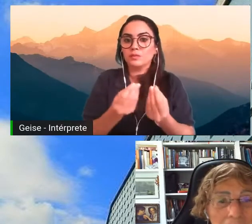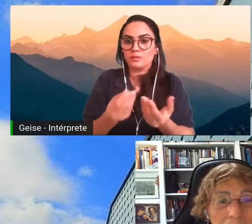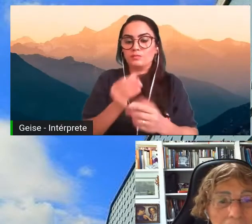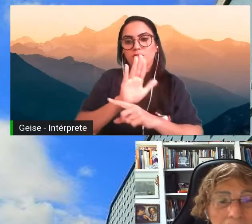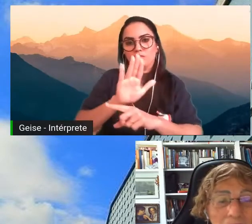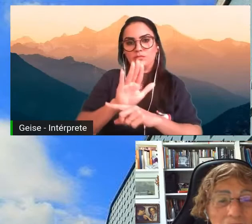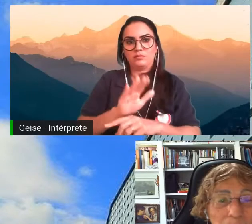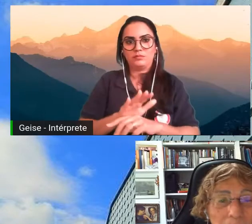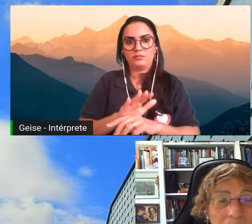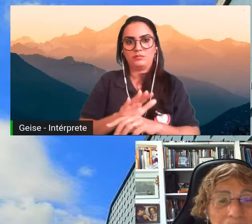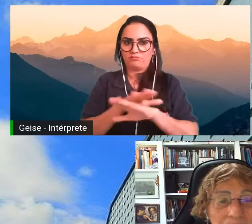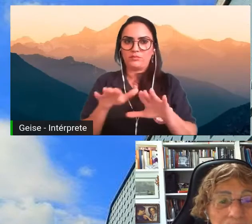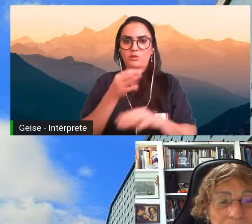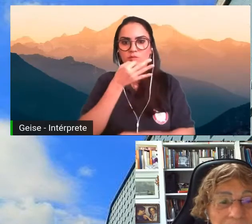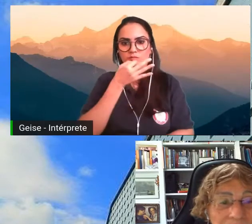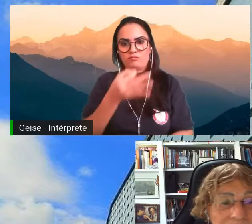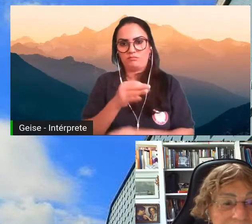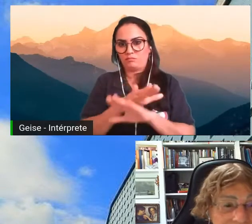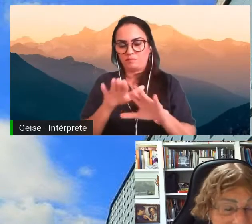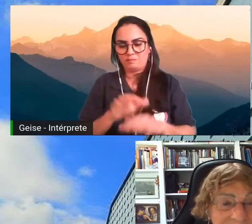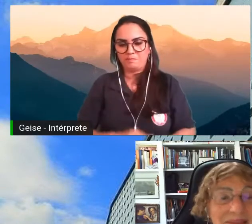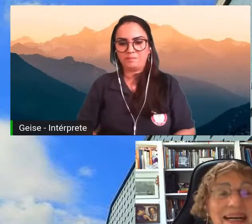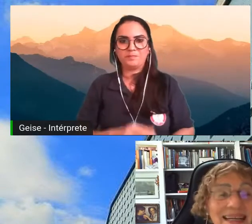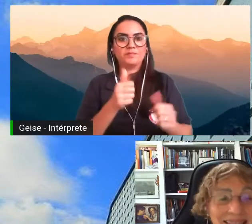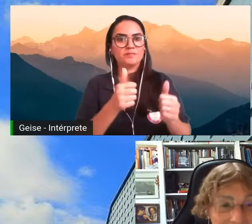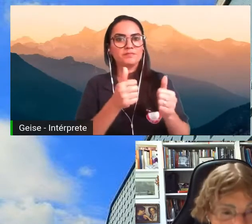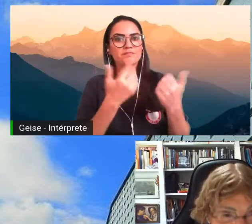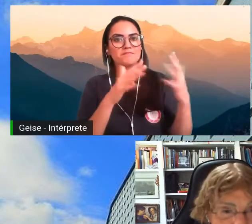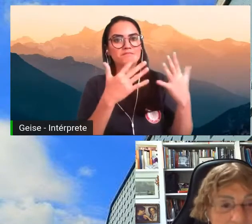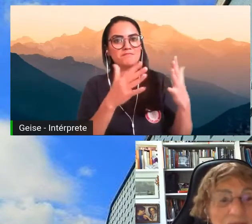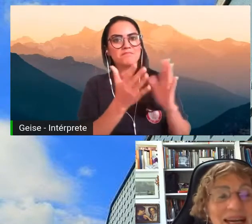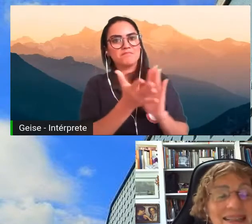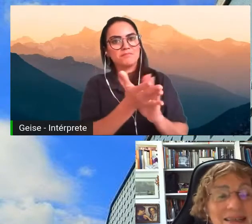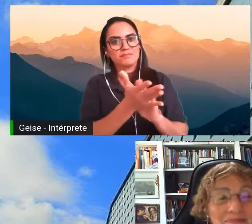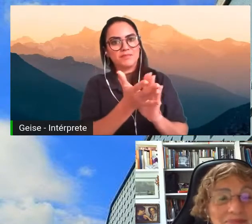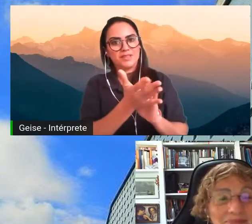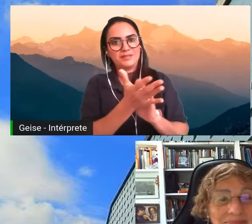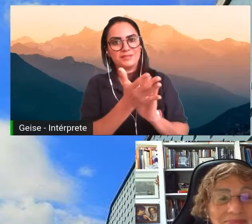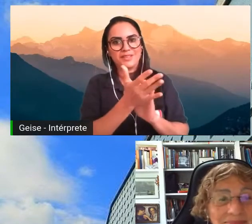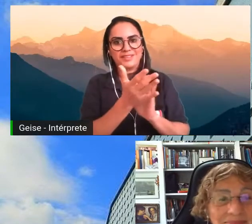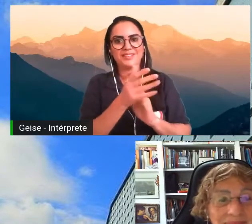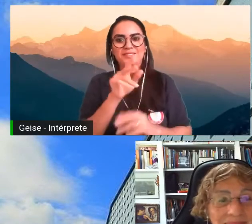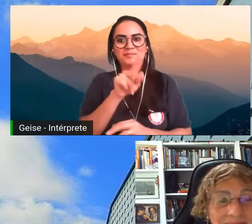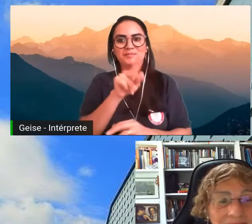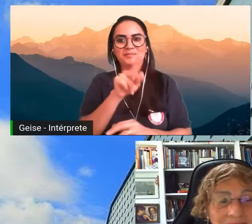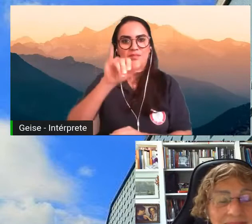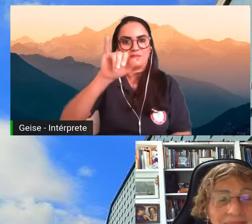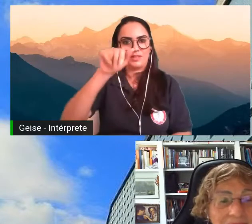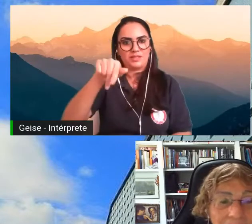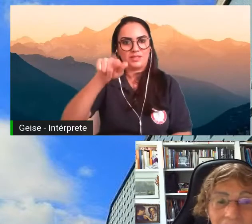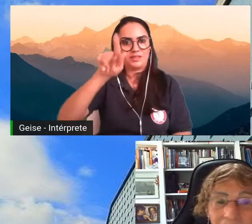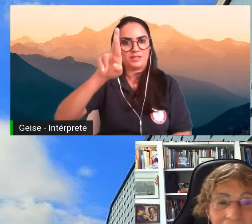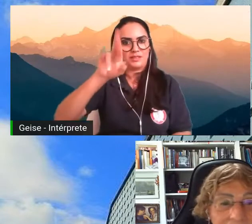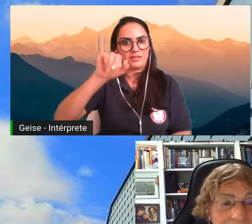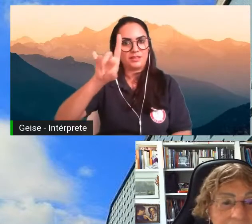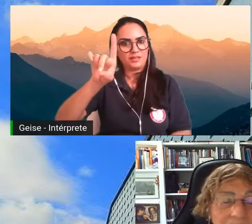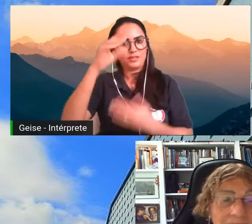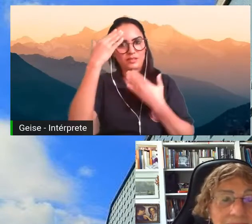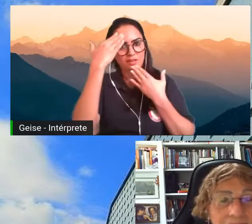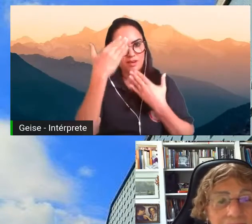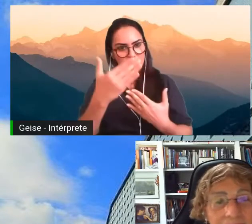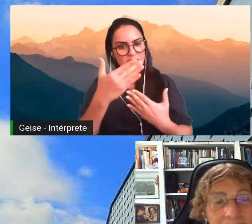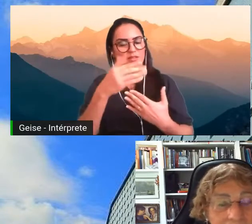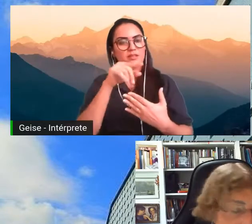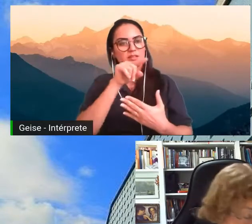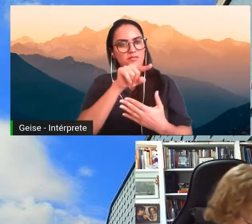Maria, muitos elogios, né? Professora Ingrid Freitas, agradecendo muito as excelentes reflexões e provocações. Tem uma